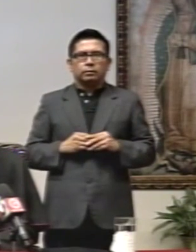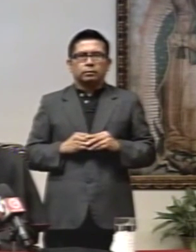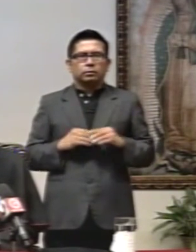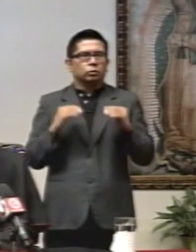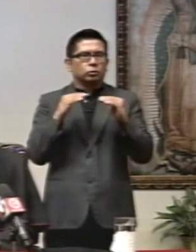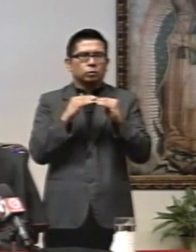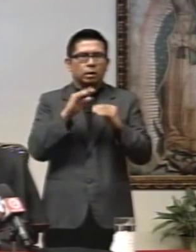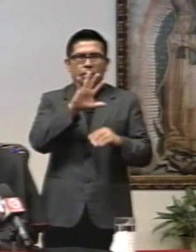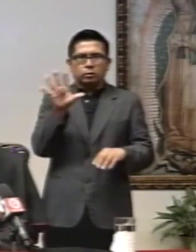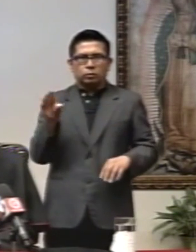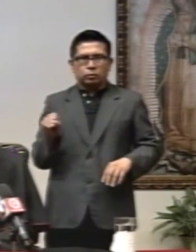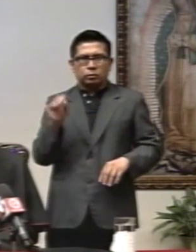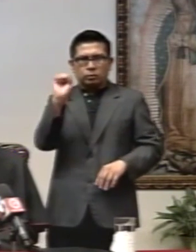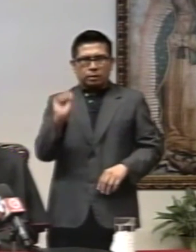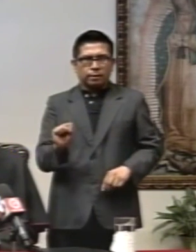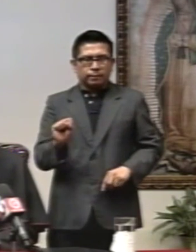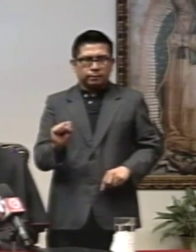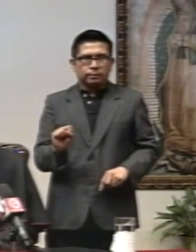lo hizo Sudáfrica.